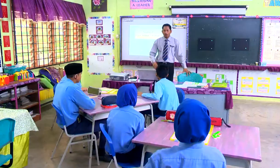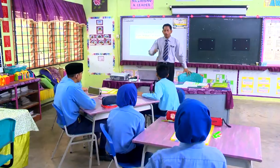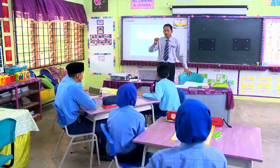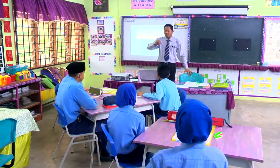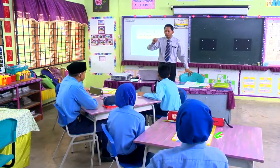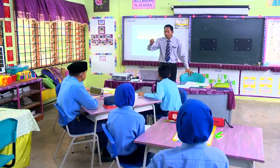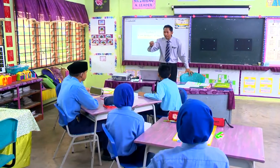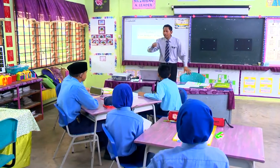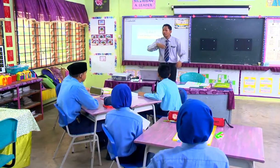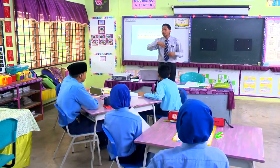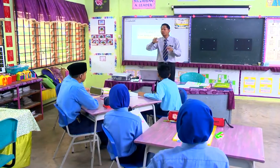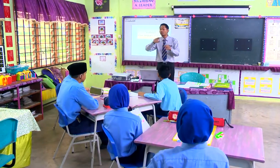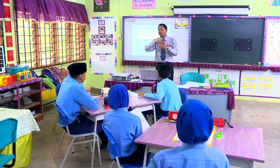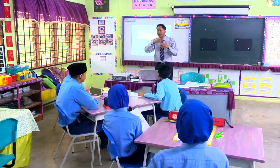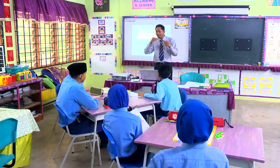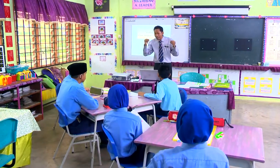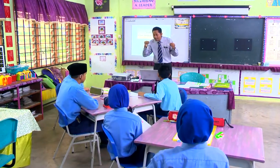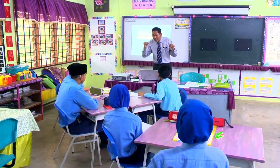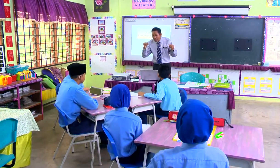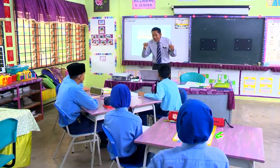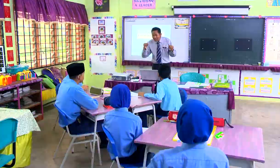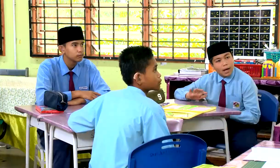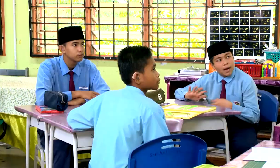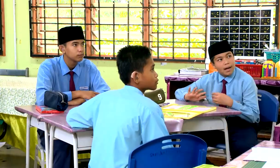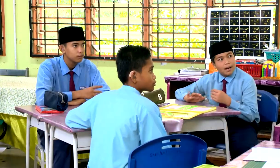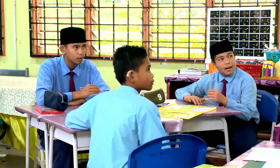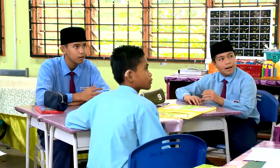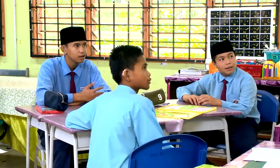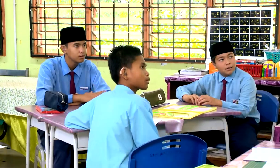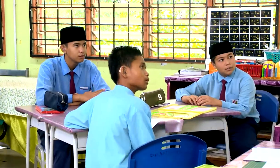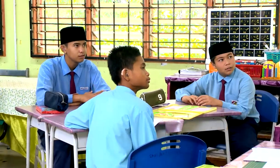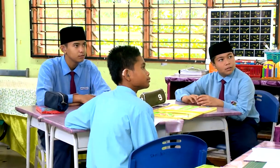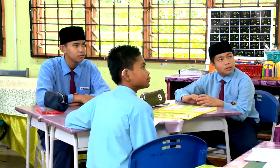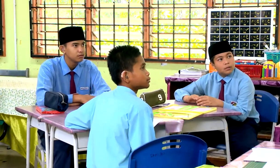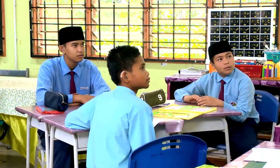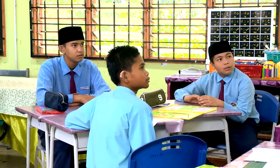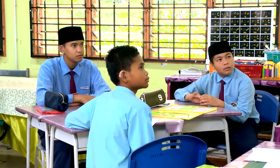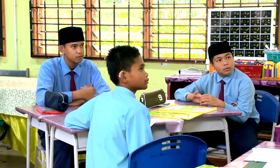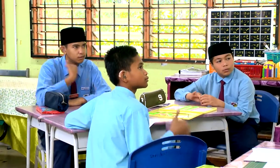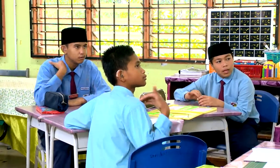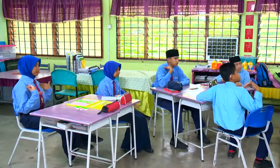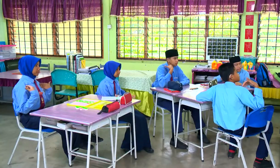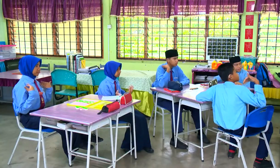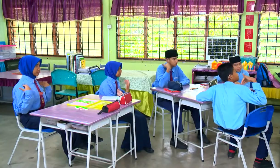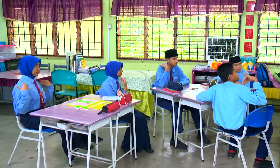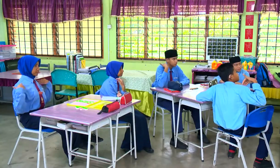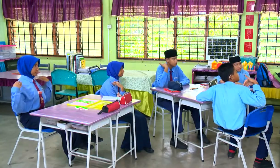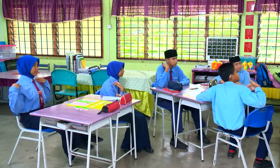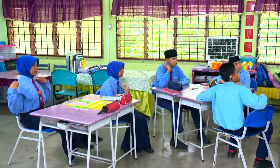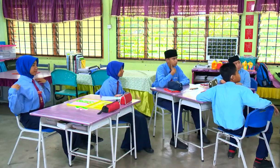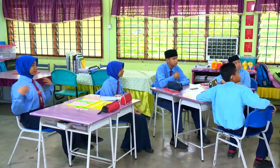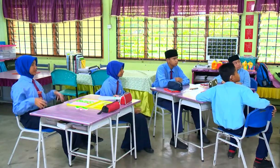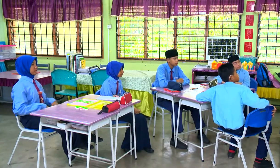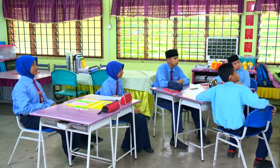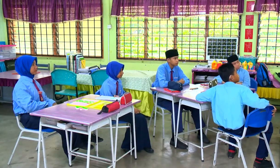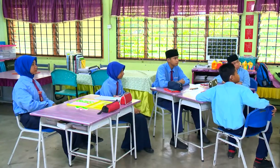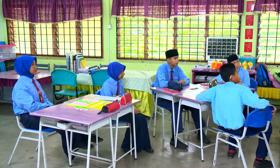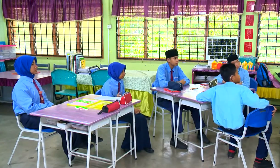Okey, murid-murid, semua sudah habis? Sudah. Jawapan sudah ada? Okey, saya nak panggil kumpulan perempuan